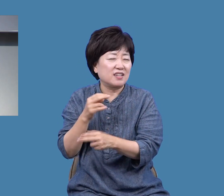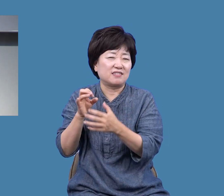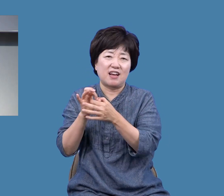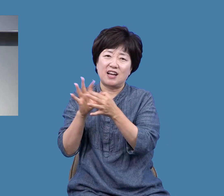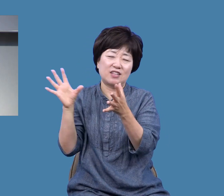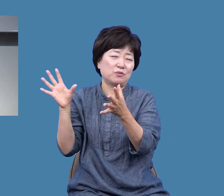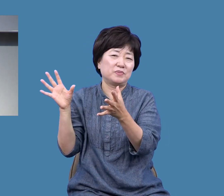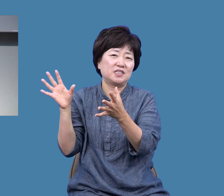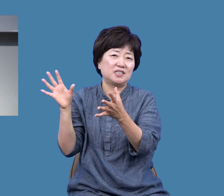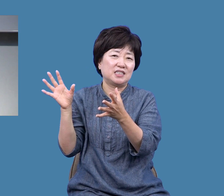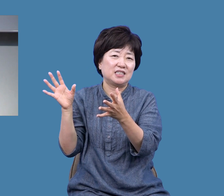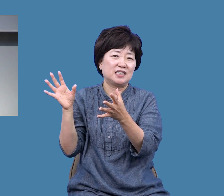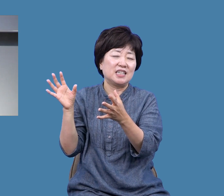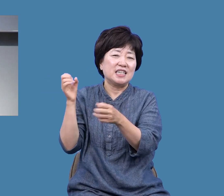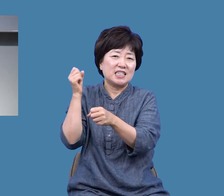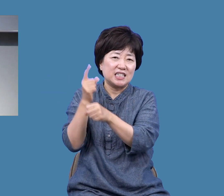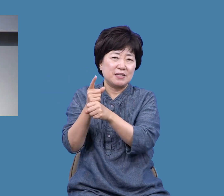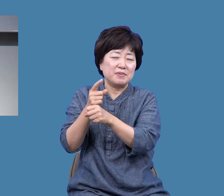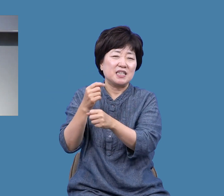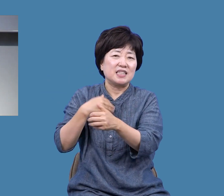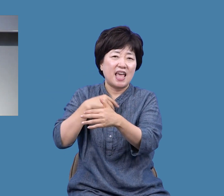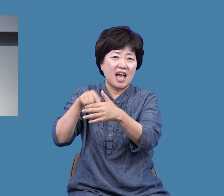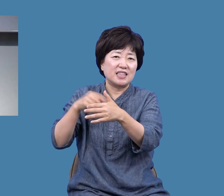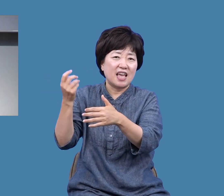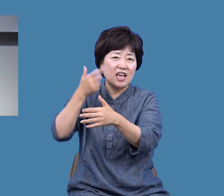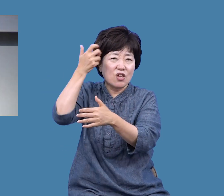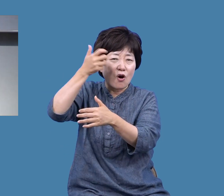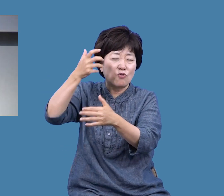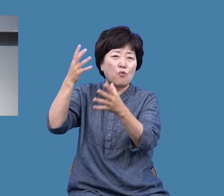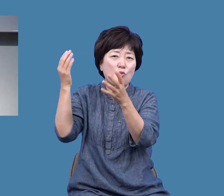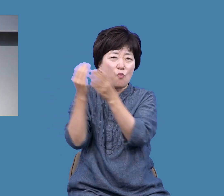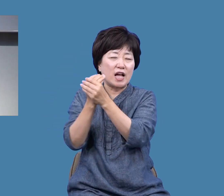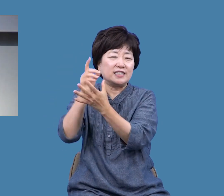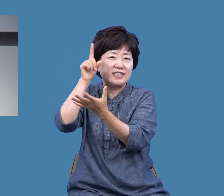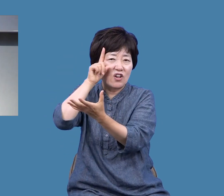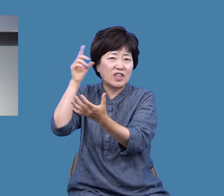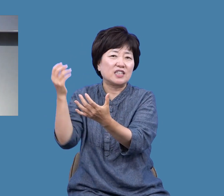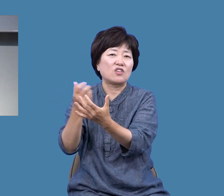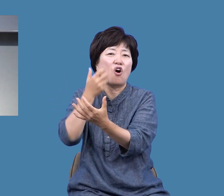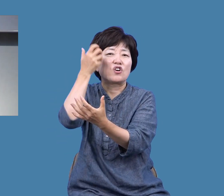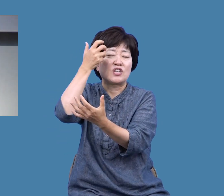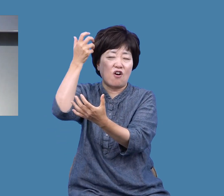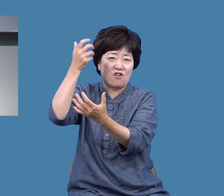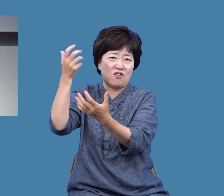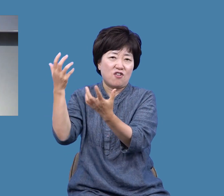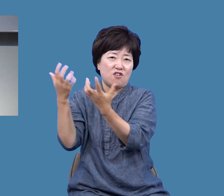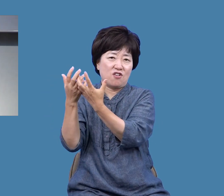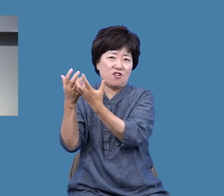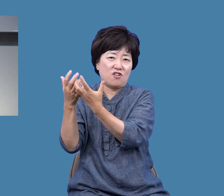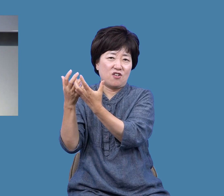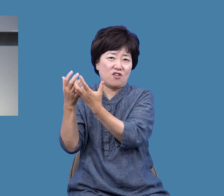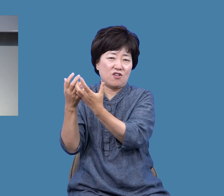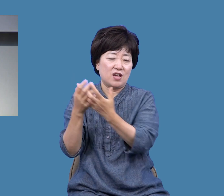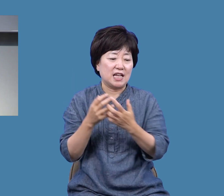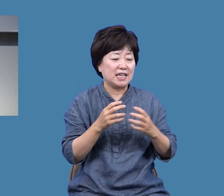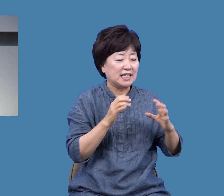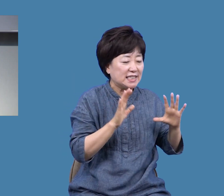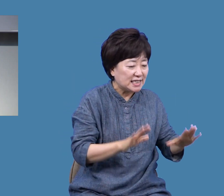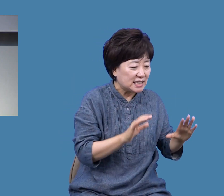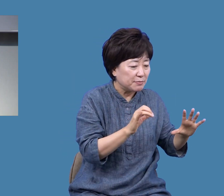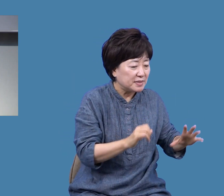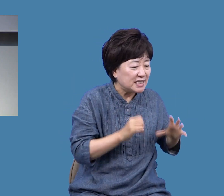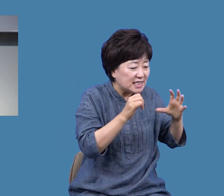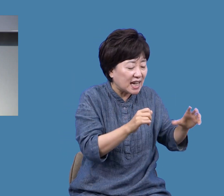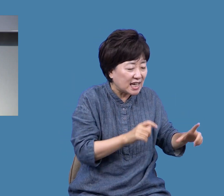아무 상관없이 이미 여러분 안에 있는 영은 완전한 성령님이세요. 우리의 이 땅에서의